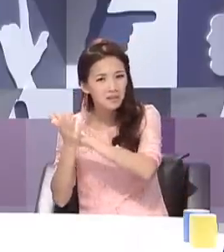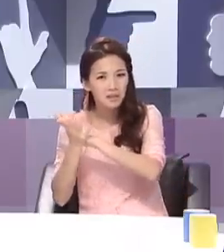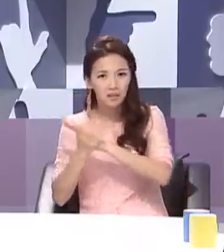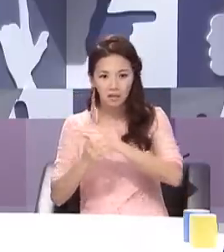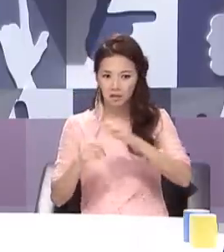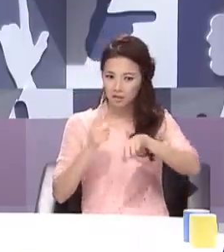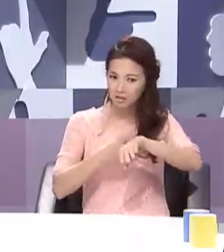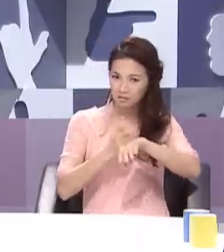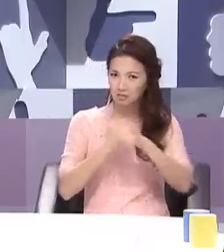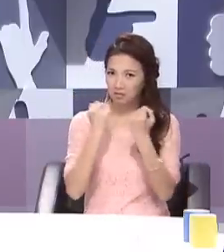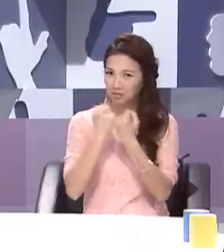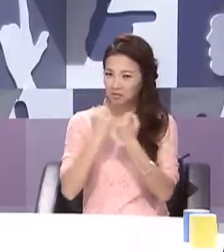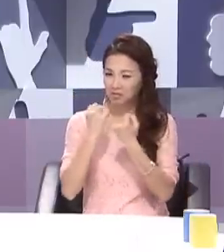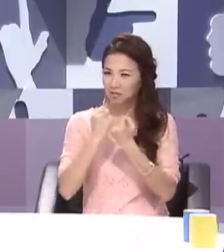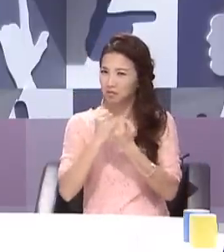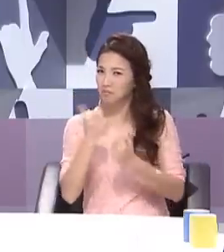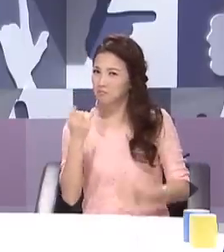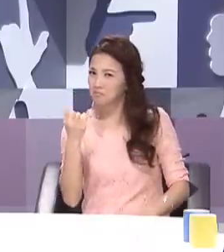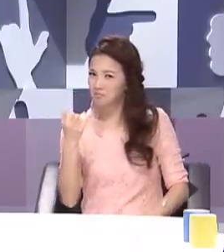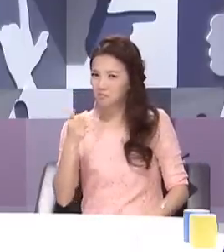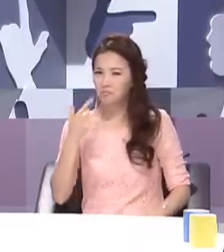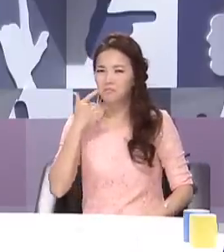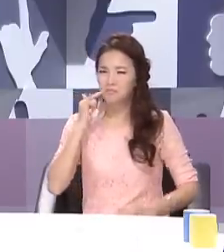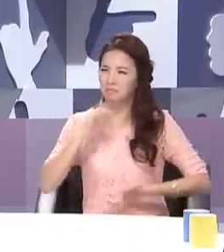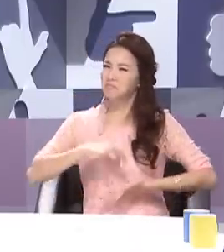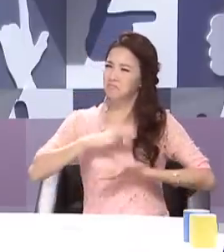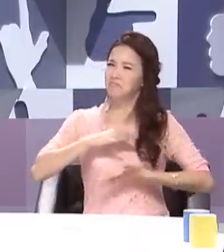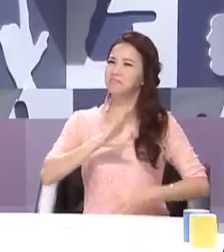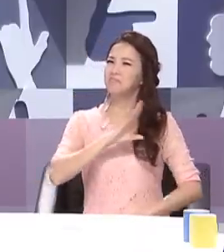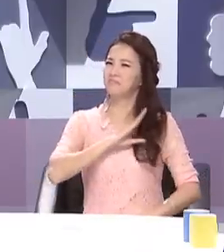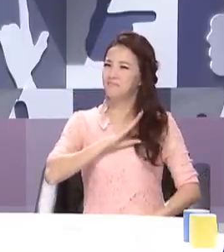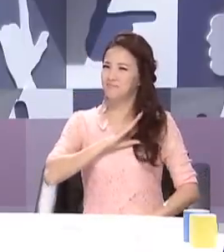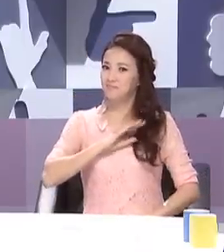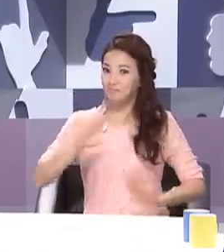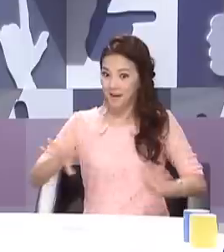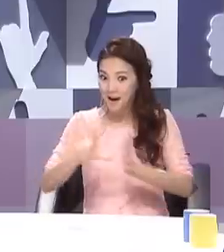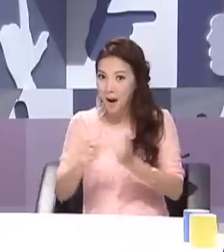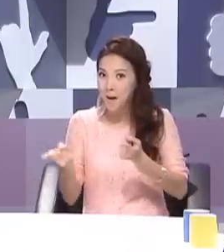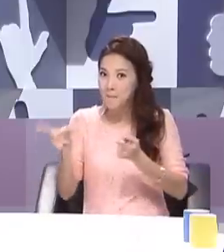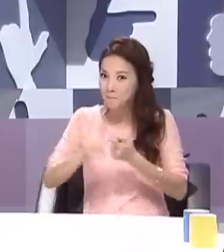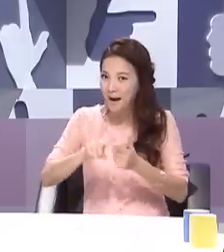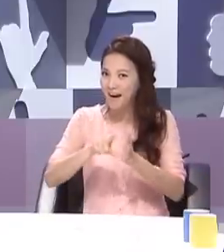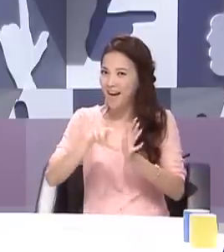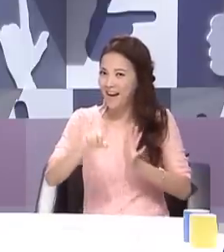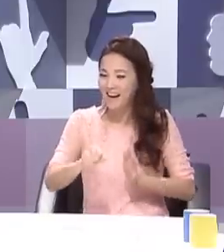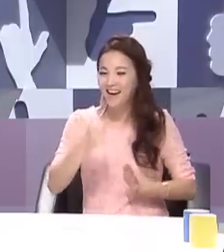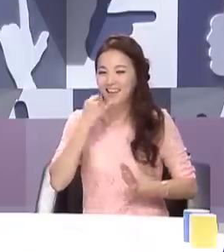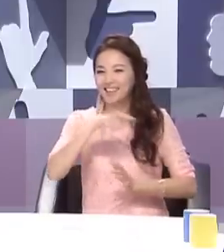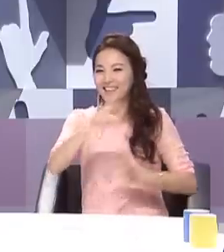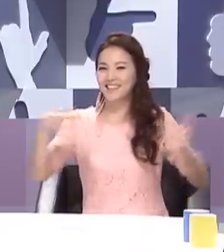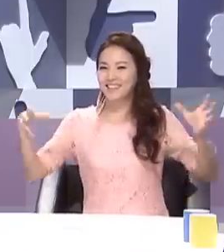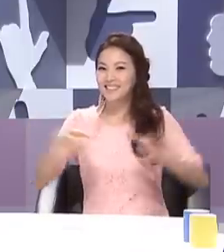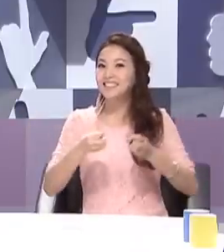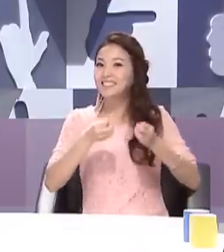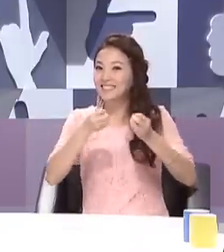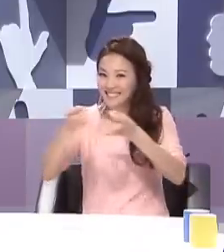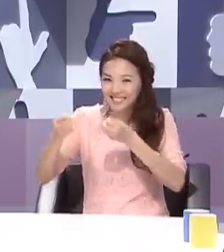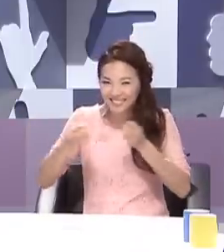有一些让爸爸妈妈担心的问题或是转变。今天刚好趁这个机会，我们可以好好的